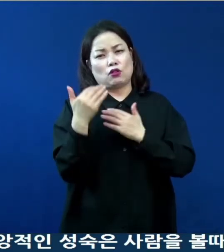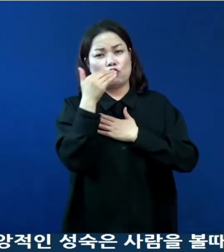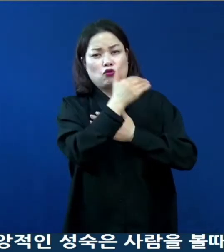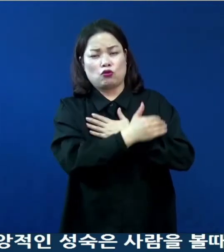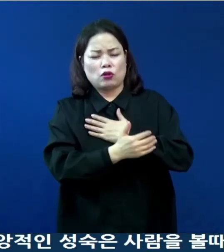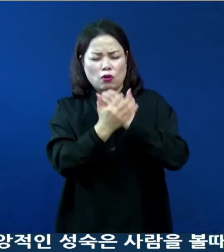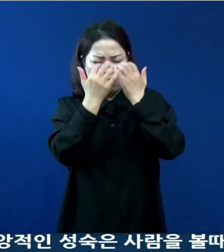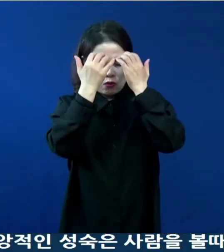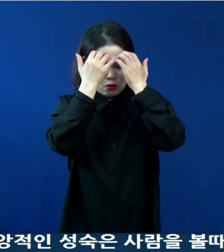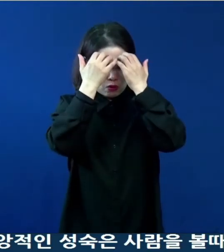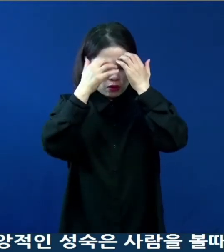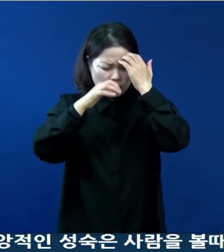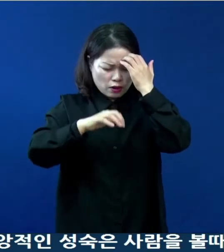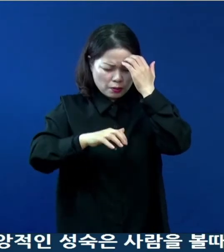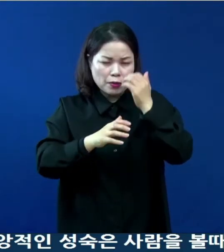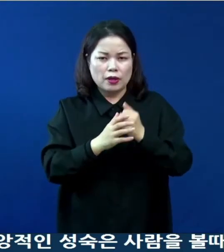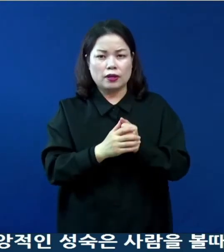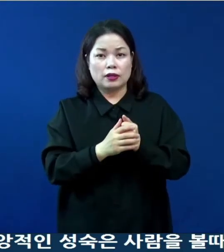고난 앞에